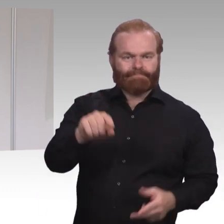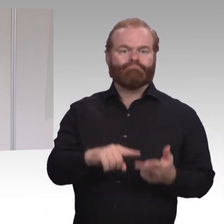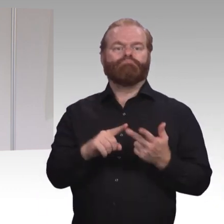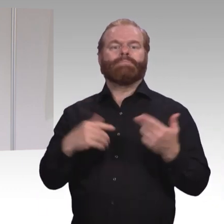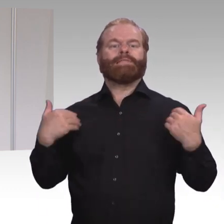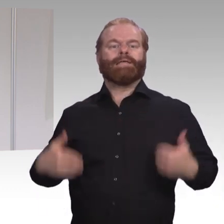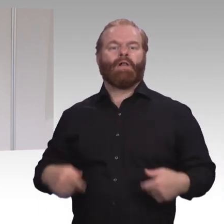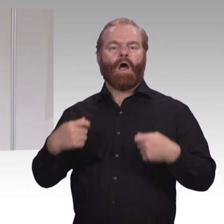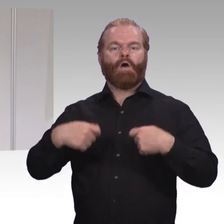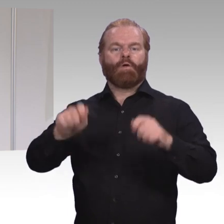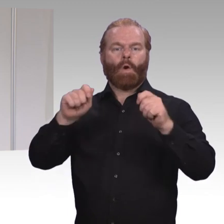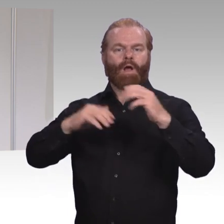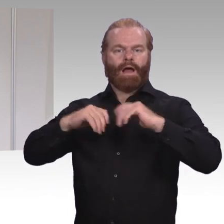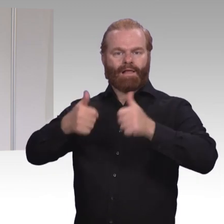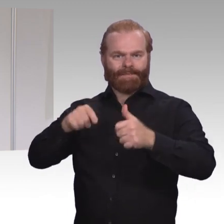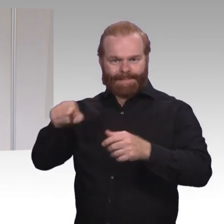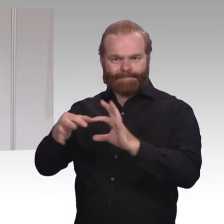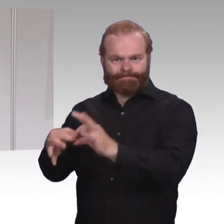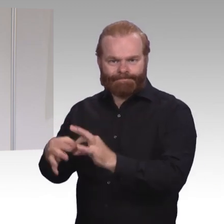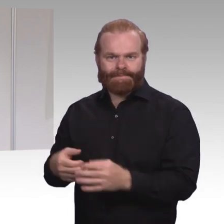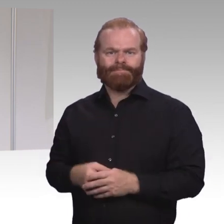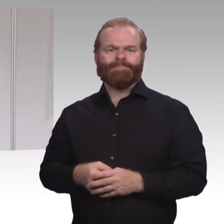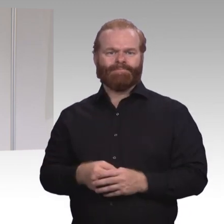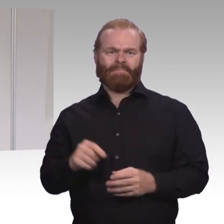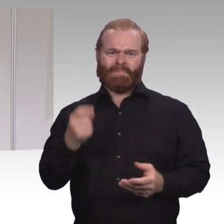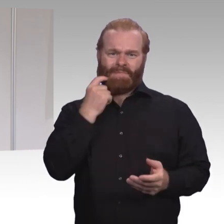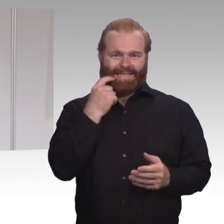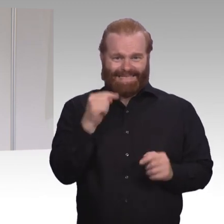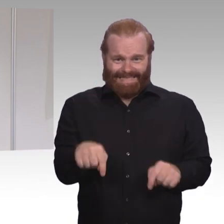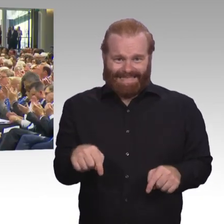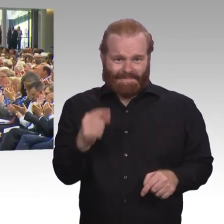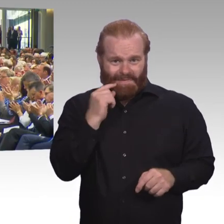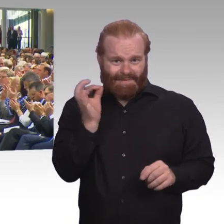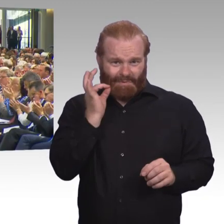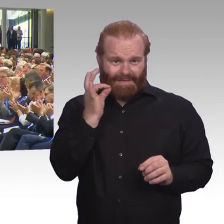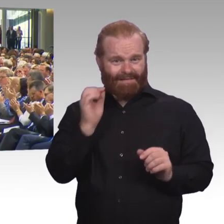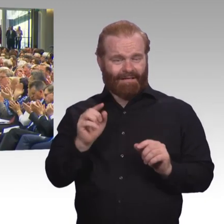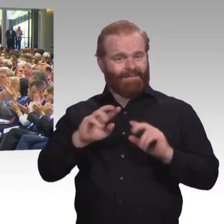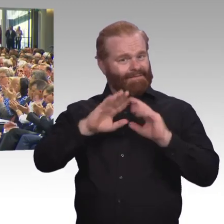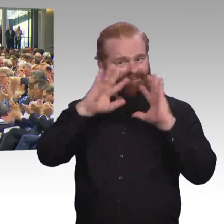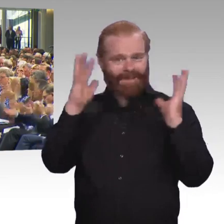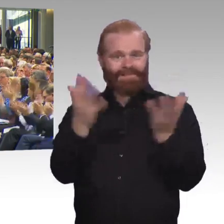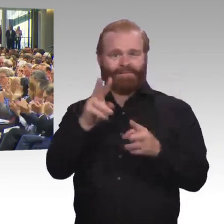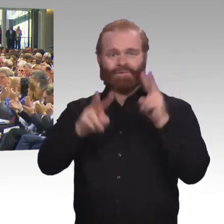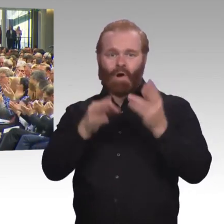erheblicher persönlicher Gefahr. Das dürfen wir nie vergessen, meine sehr geehrten Damen und Herren.